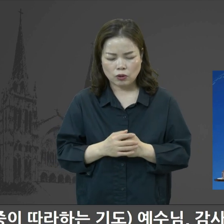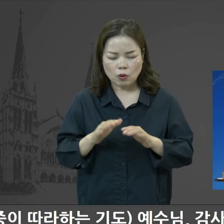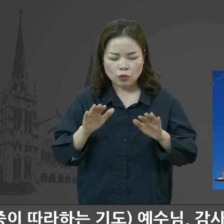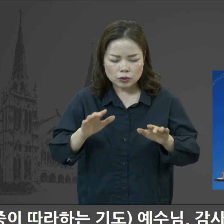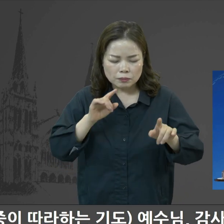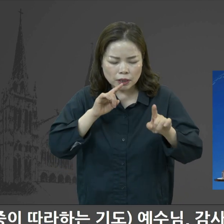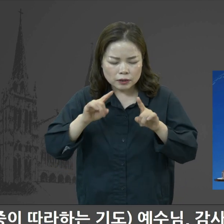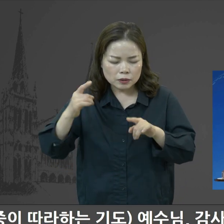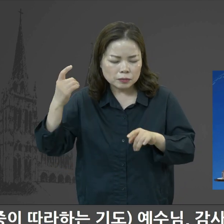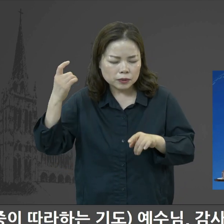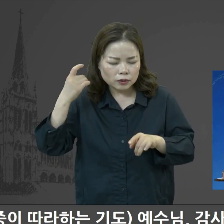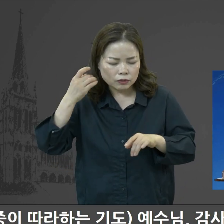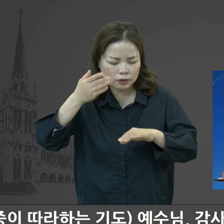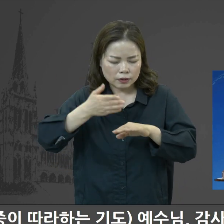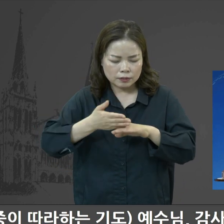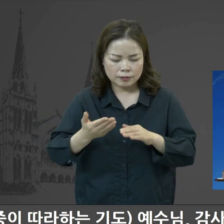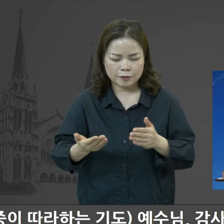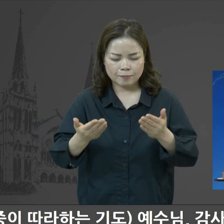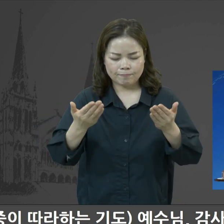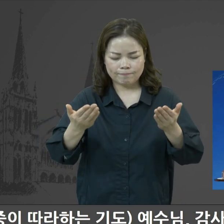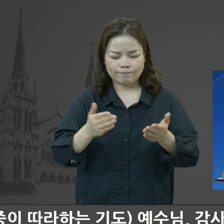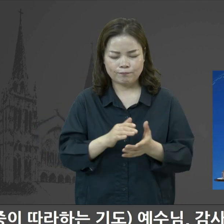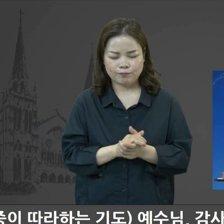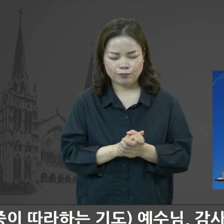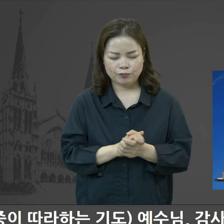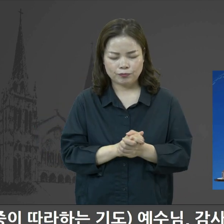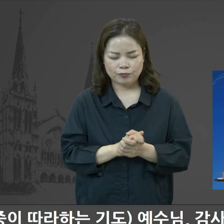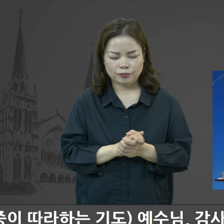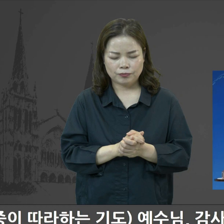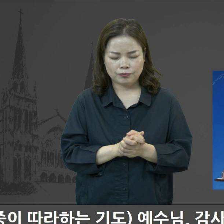오늘 말씀을 듣게 해주셔서 감사합니다.